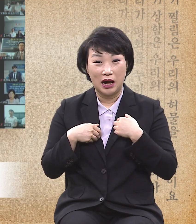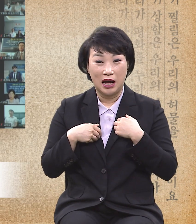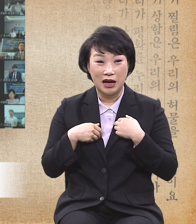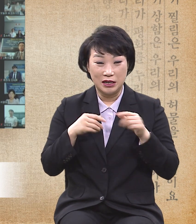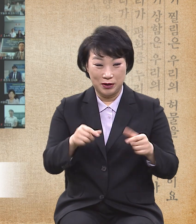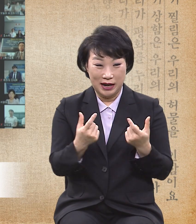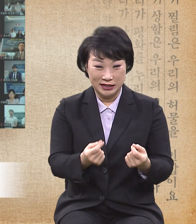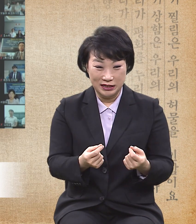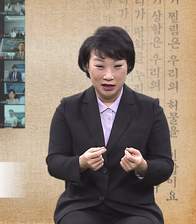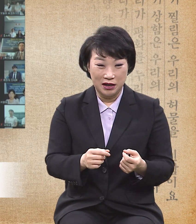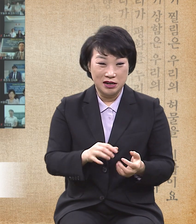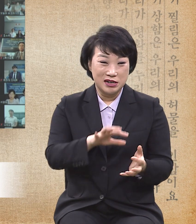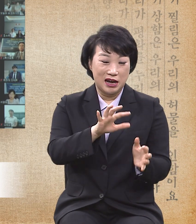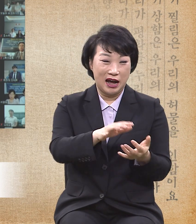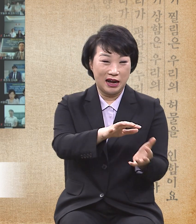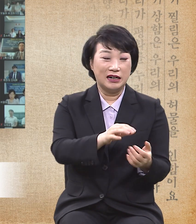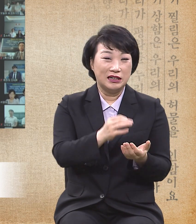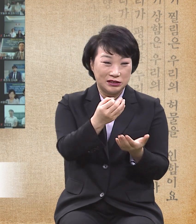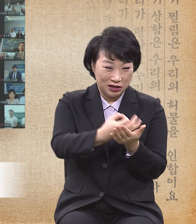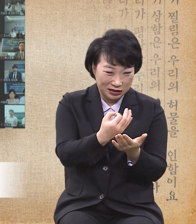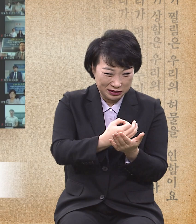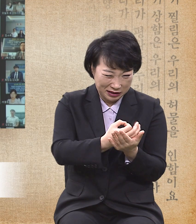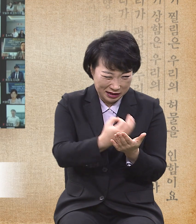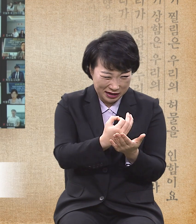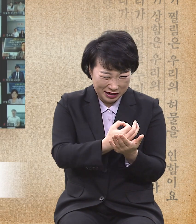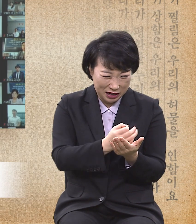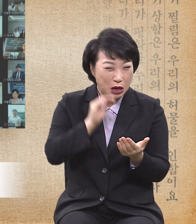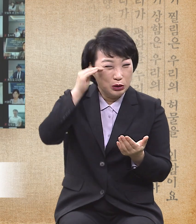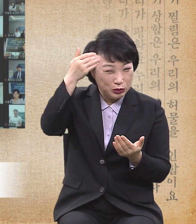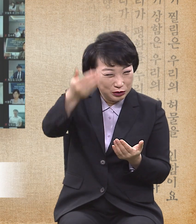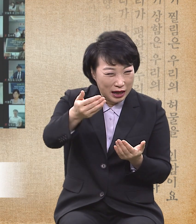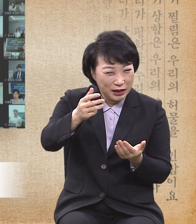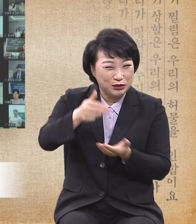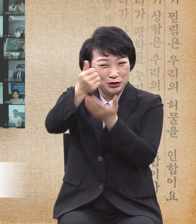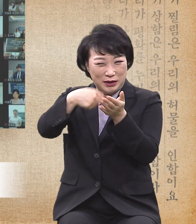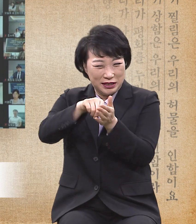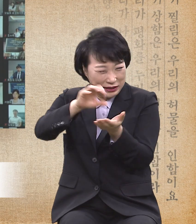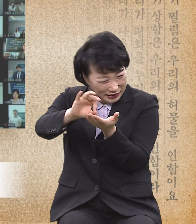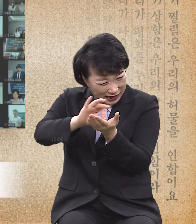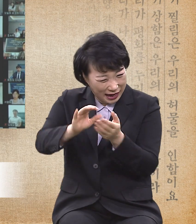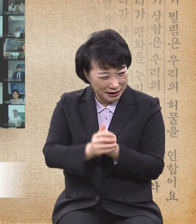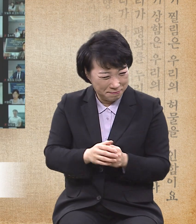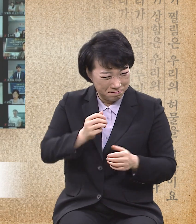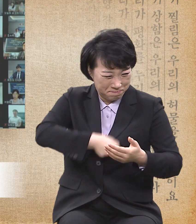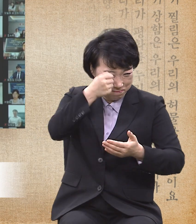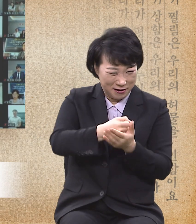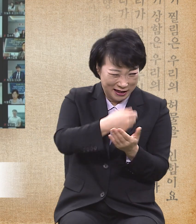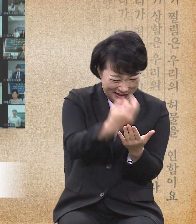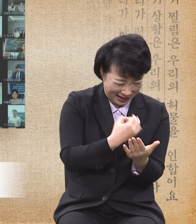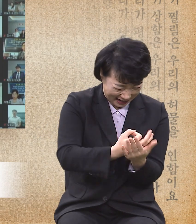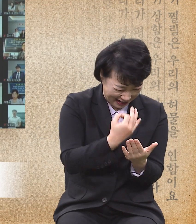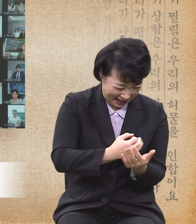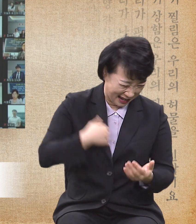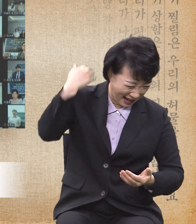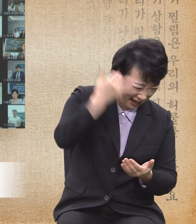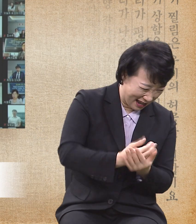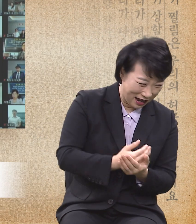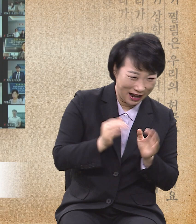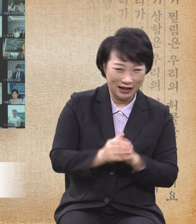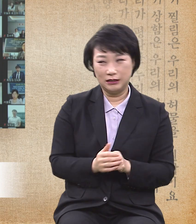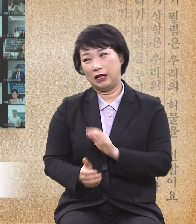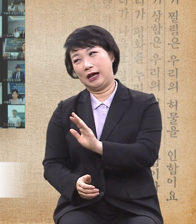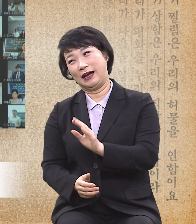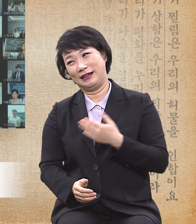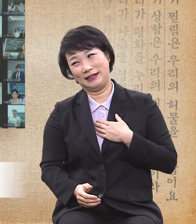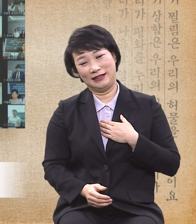벌면 주를 위해 쓰리라. 벌었습니다. 그래도 다른 데다 뭘 사놓고 뭐 다른 사업